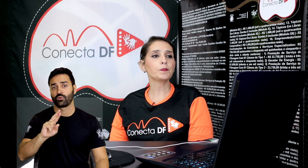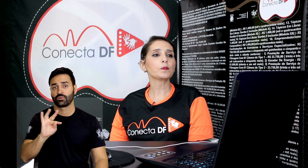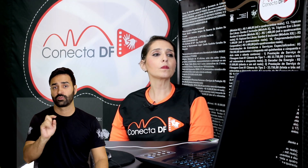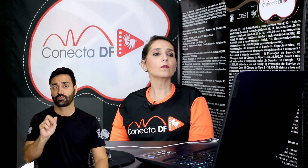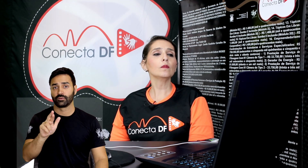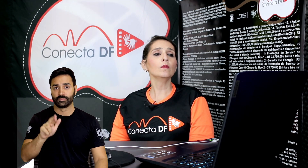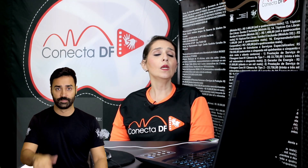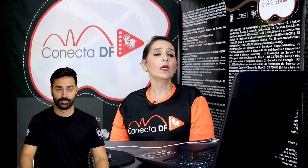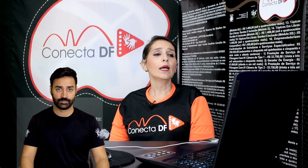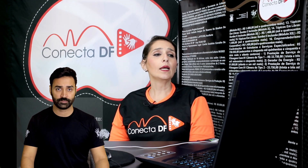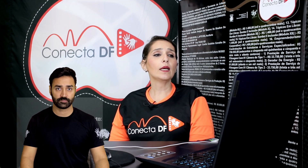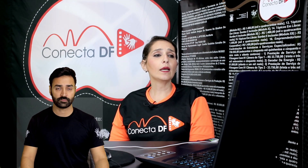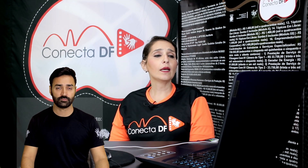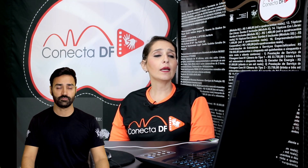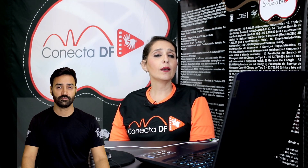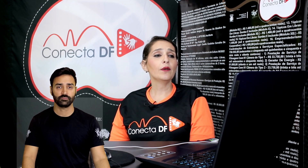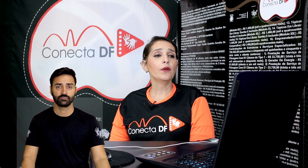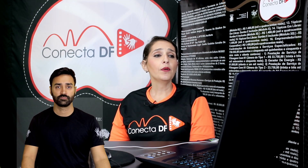tá?